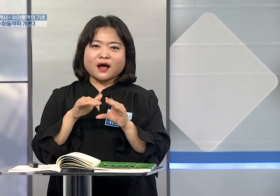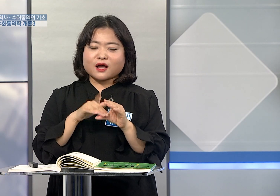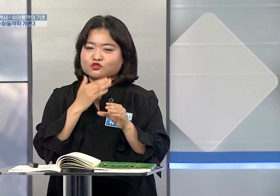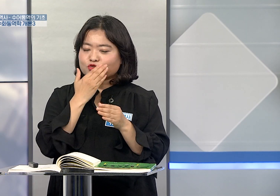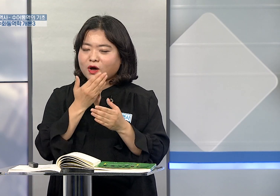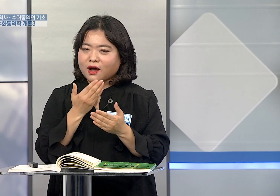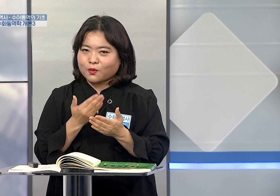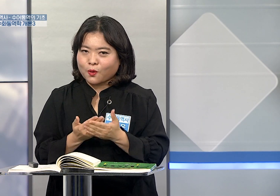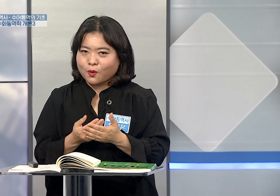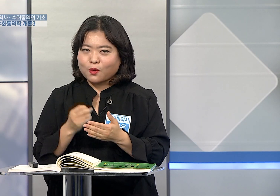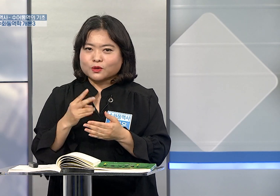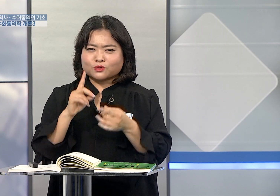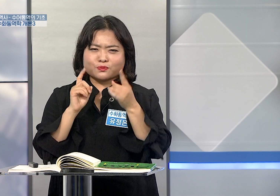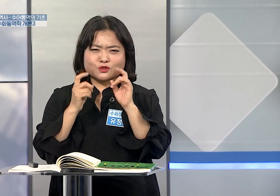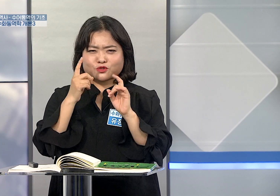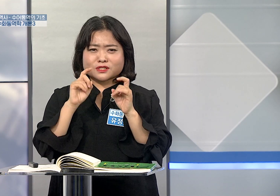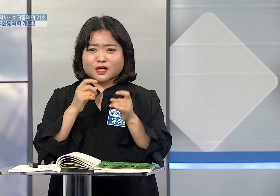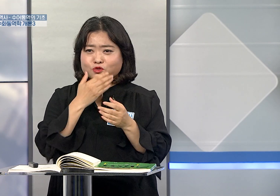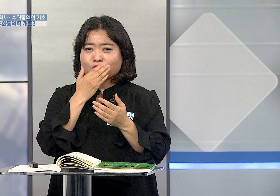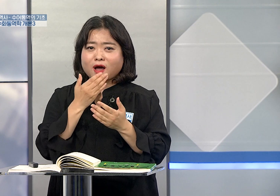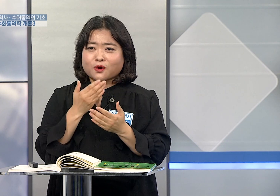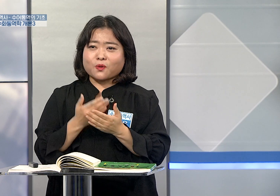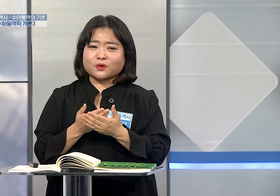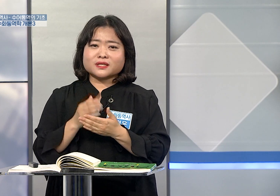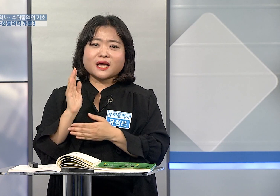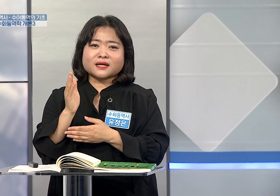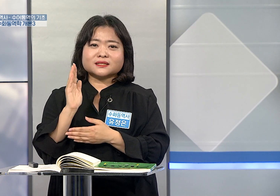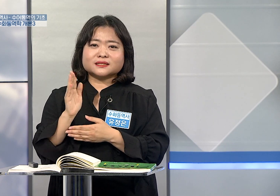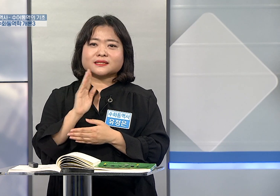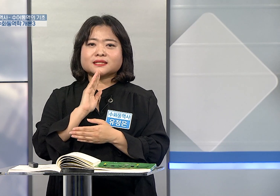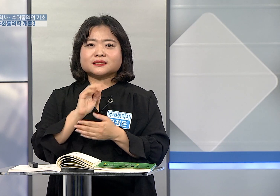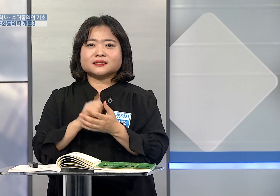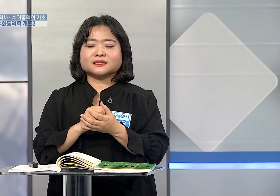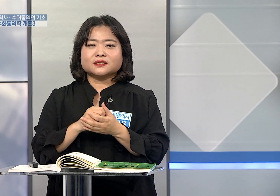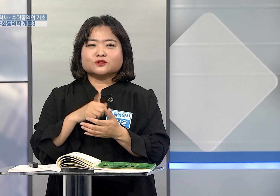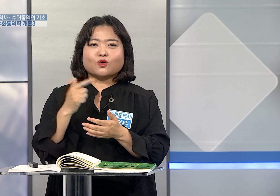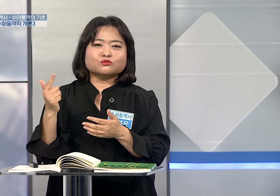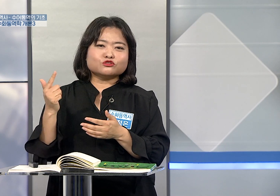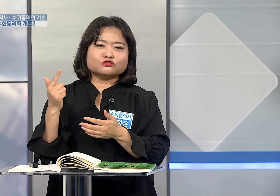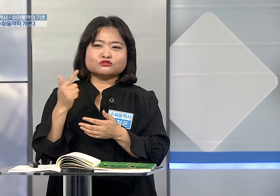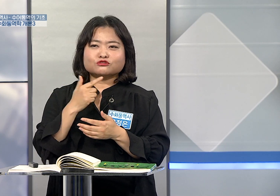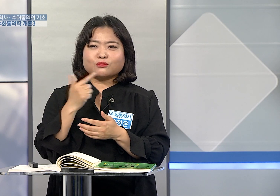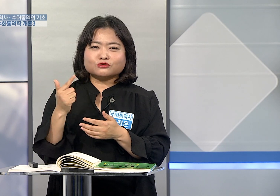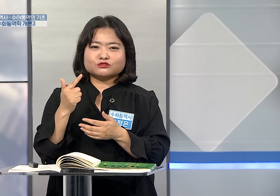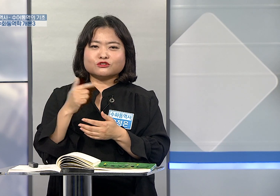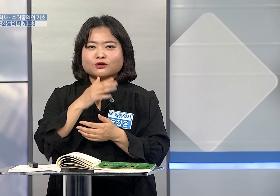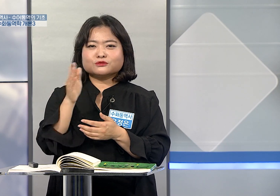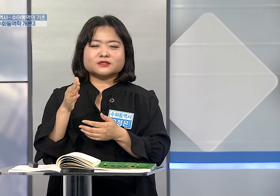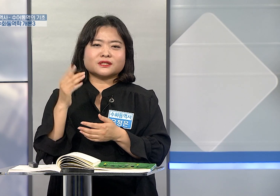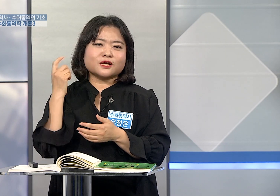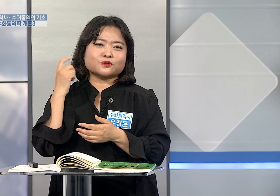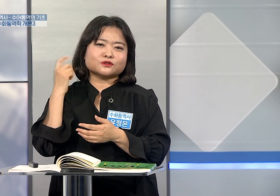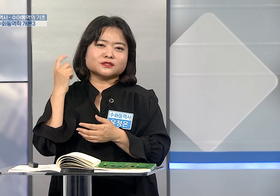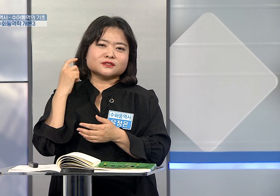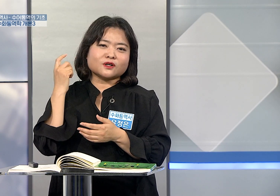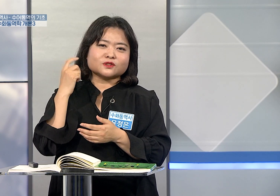농문화가 중요하고 또 비수지가 중요하고 이 이야기는 사실 너무 여러분들이 계속